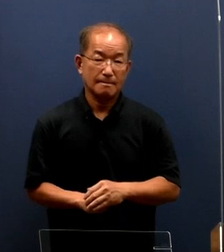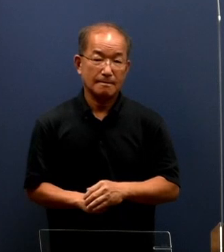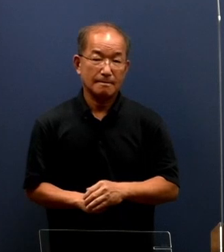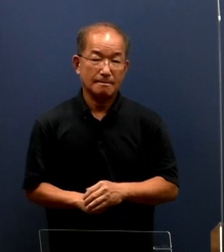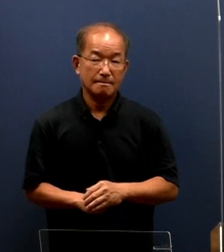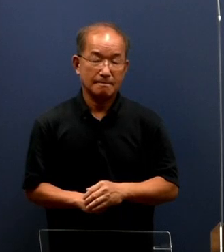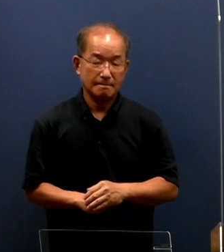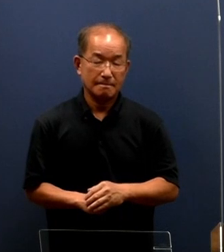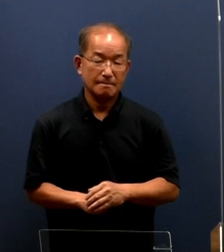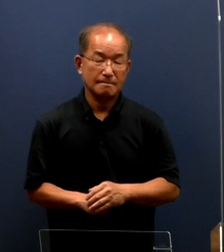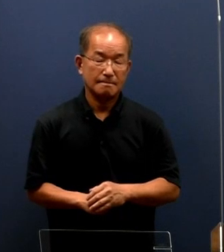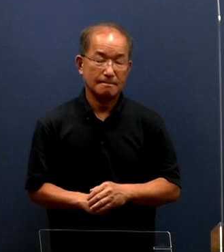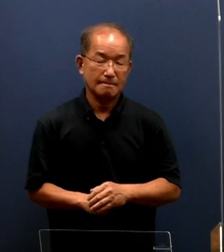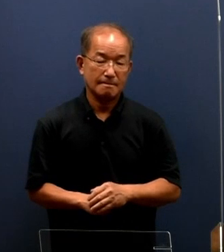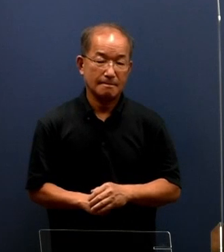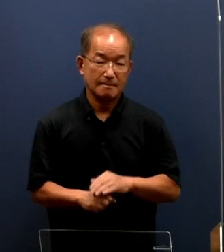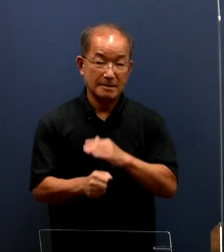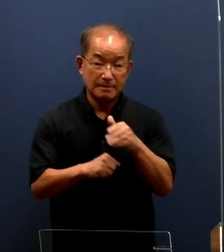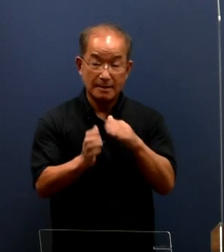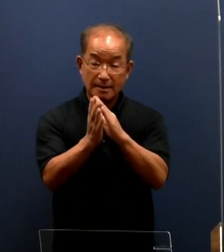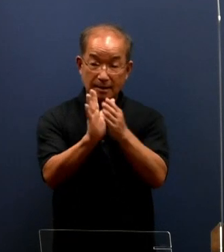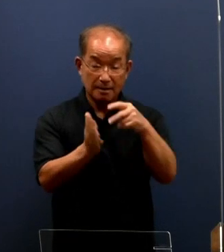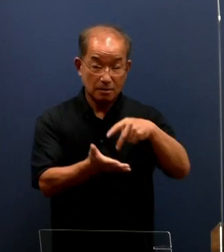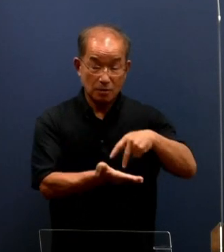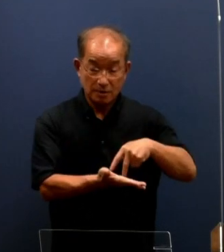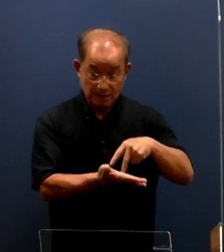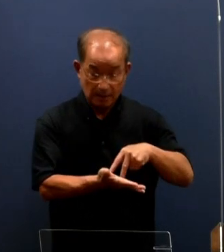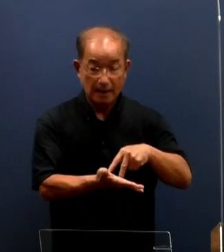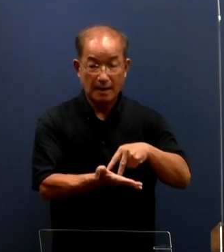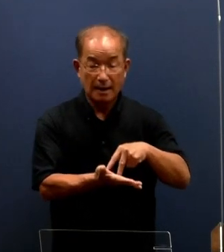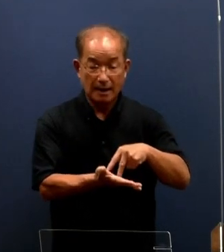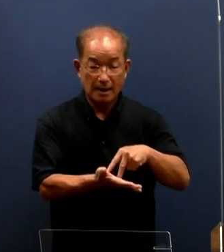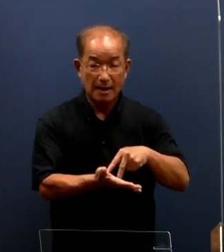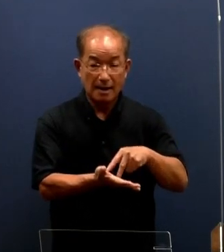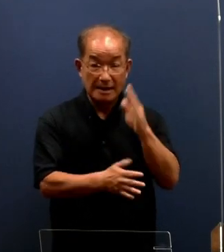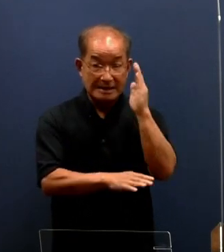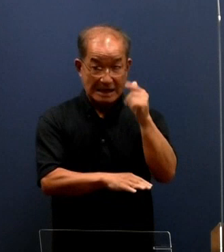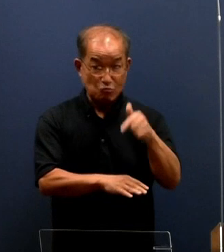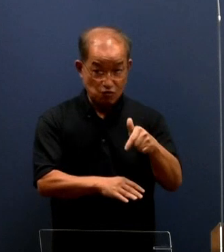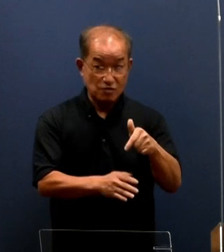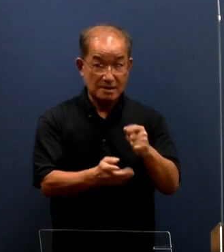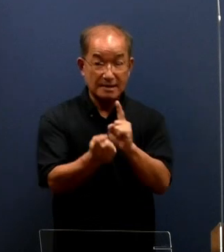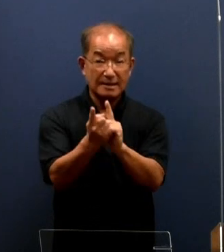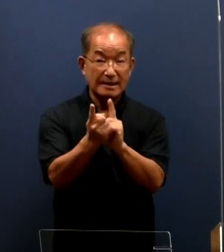したがいまして、島根県としては政府に対して、